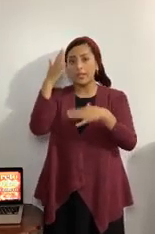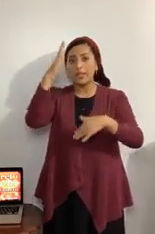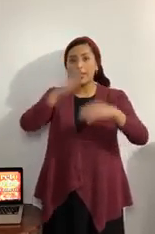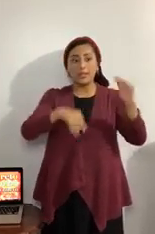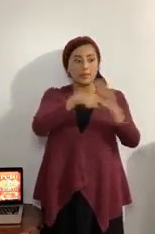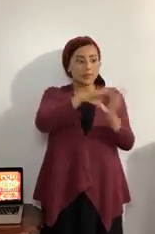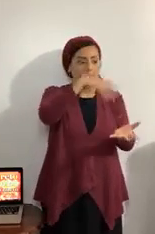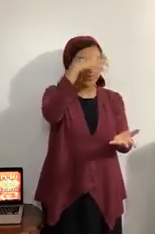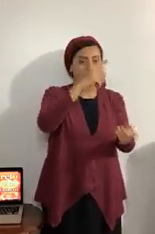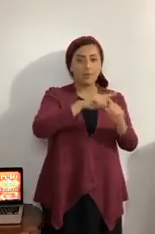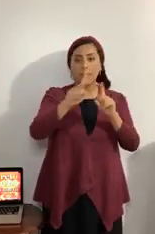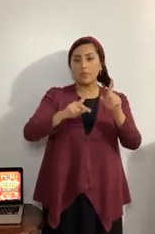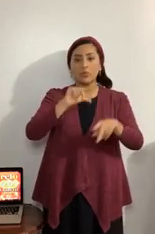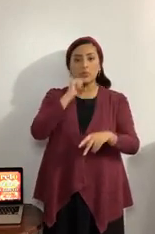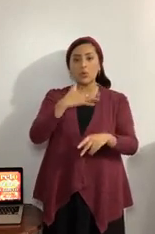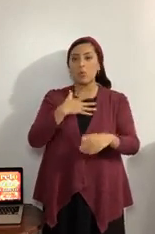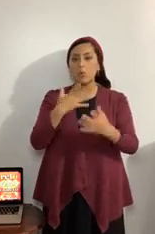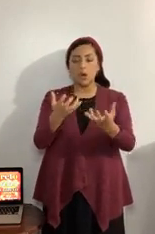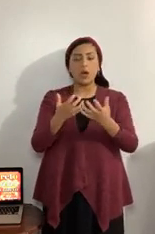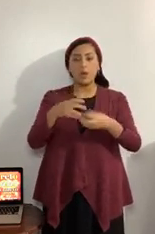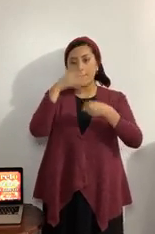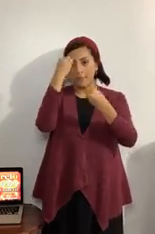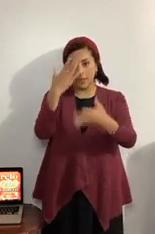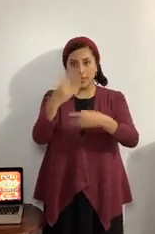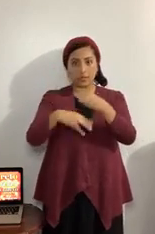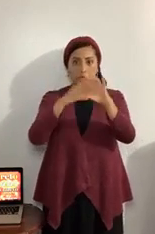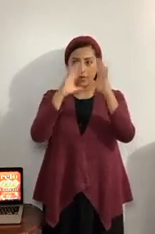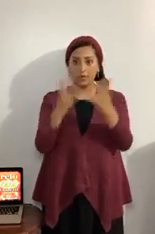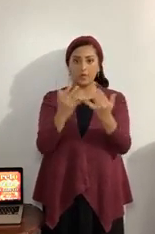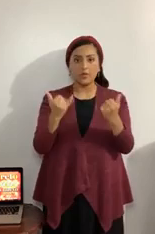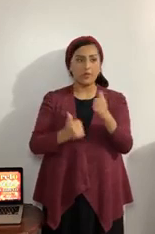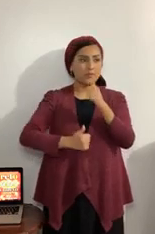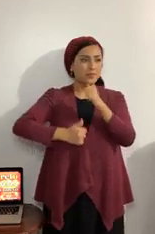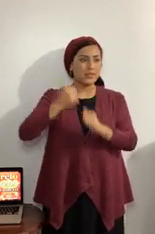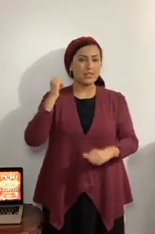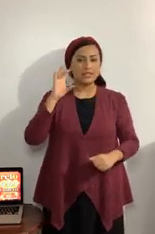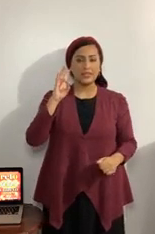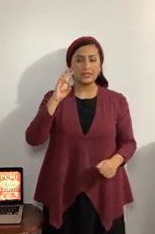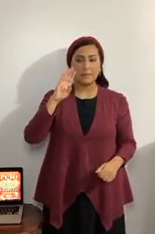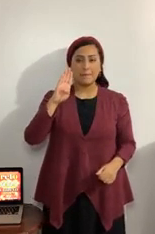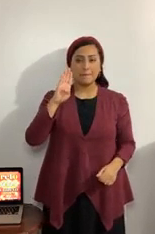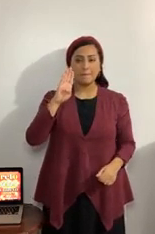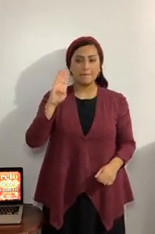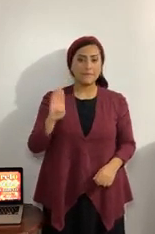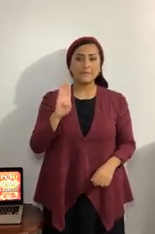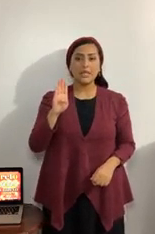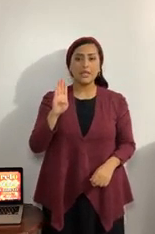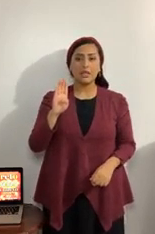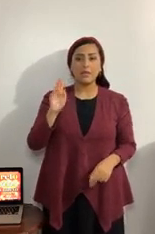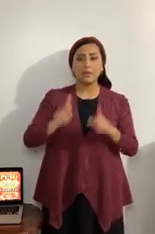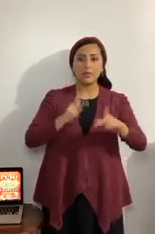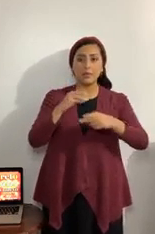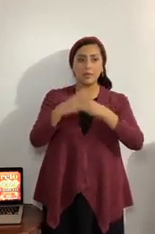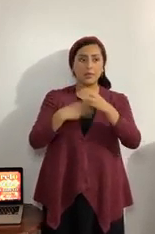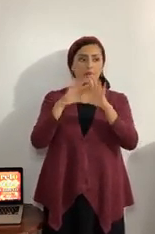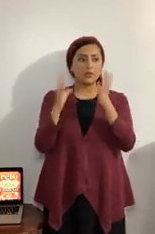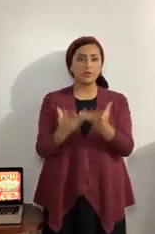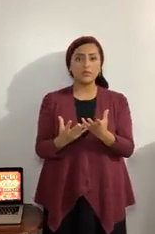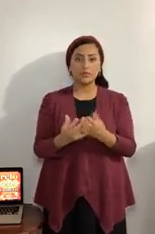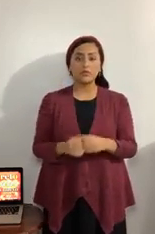gente no quiere obedecer a nivel mundial y casi ya llegamos a 7 billones de personas en el mundo, casi. Eso está en 1